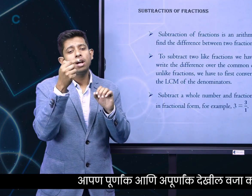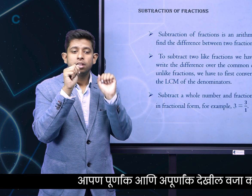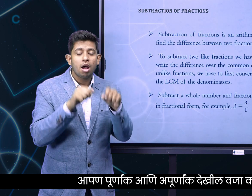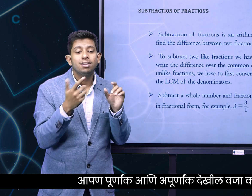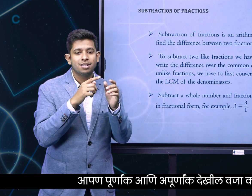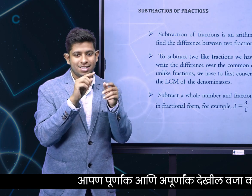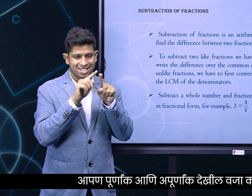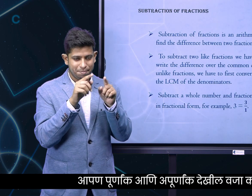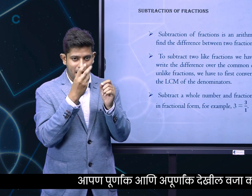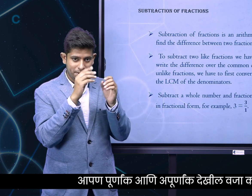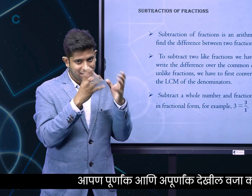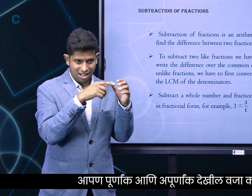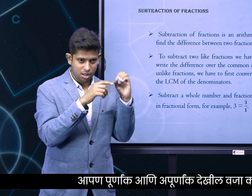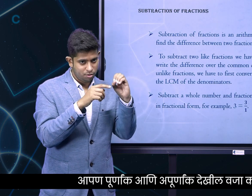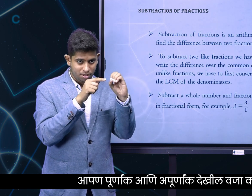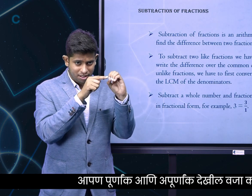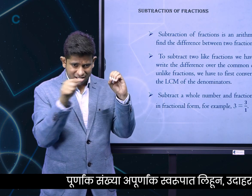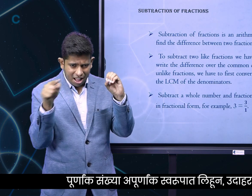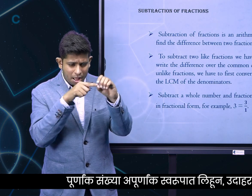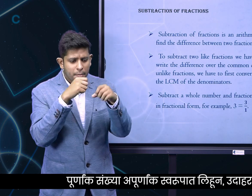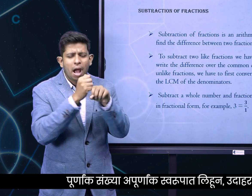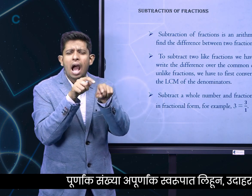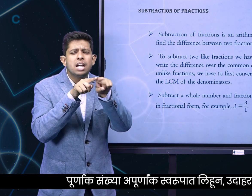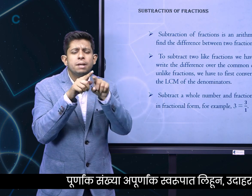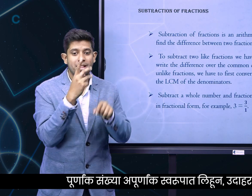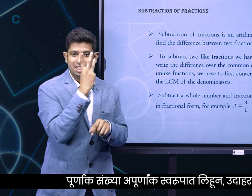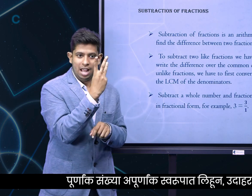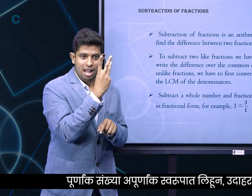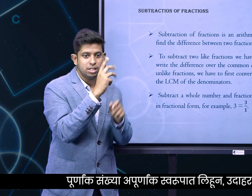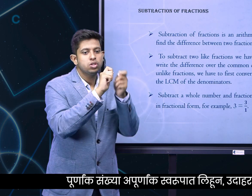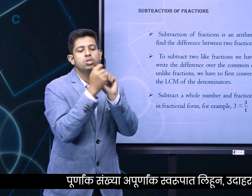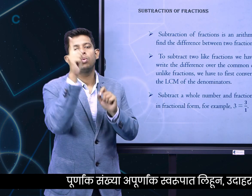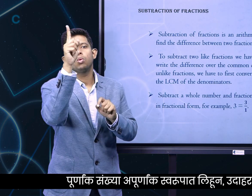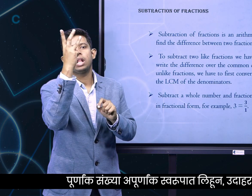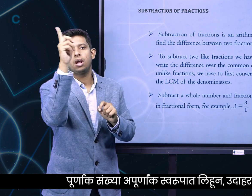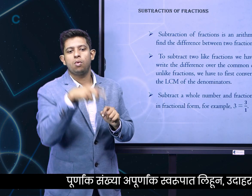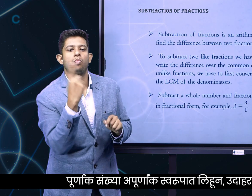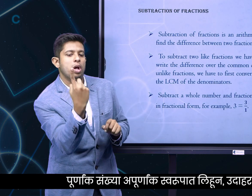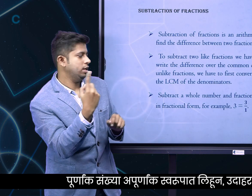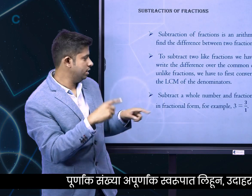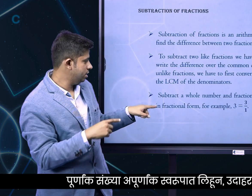आणि अपूर्णांक देखील वजा करू शकतो. पूर्णांक संख्या अपूर्णांक स्वरूपात लिहून उदाहरणार्थ 3